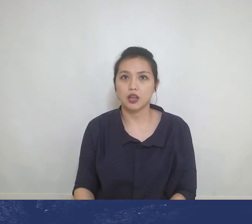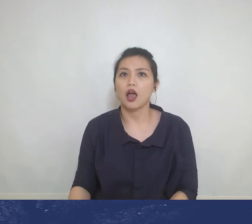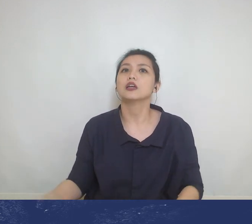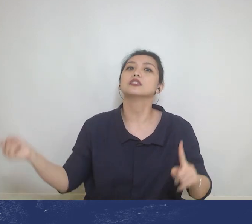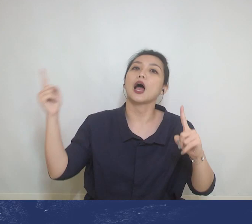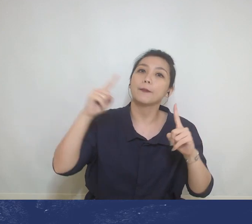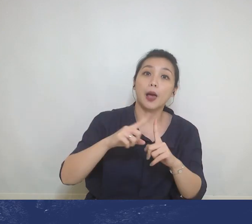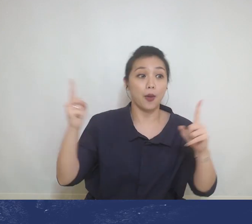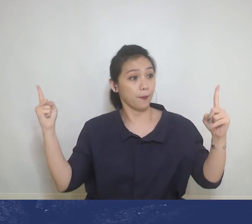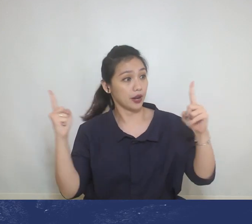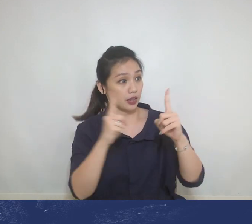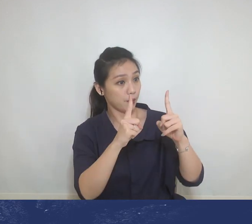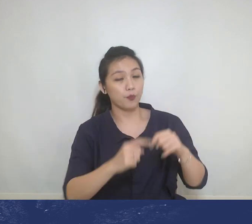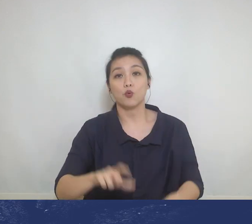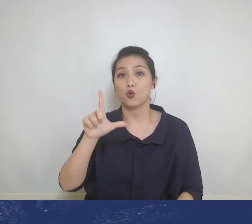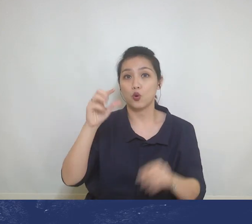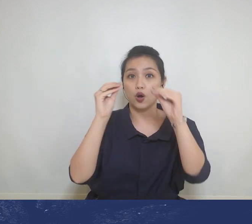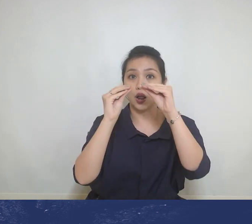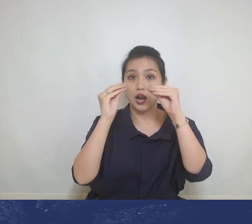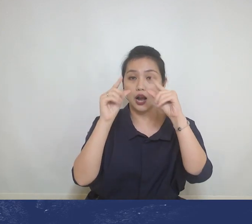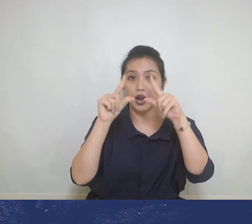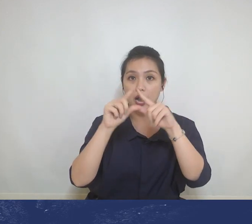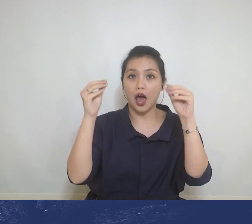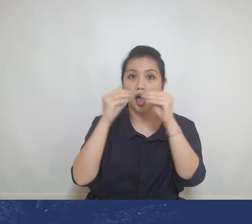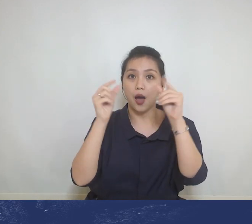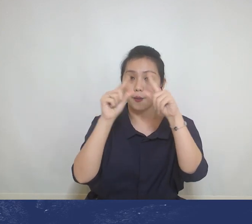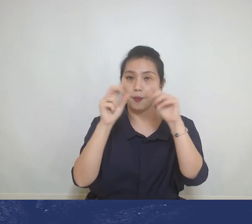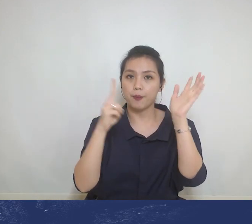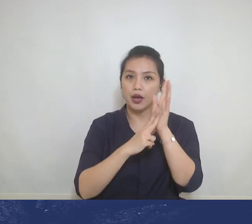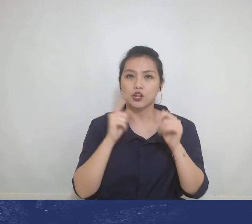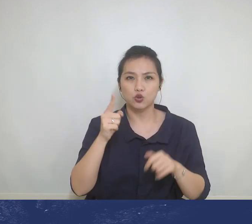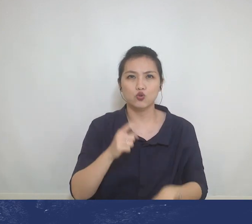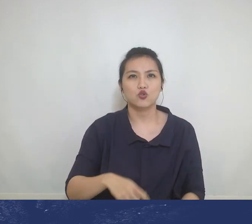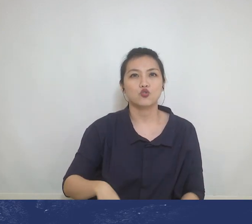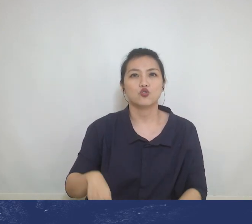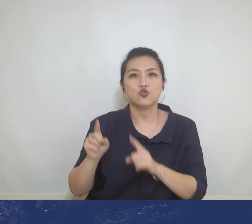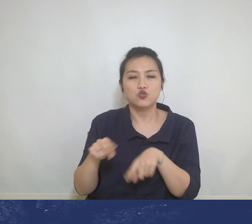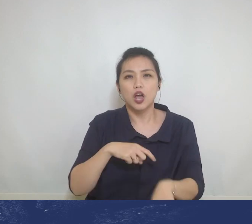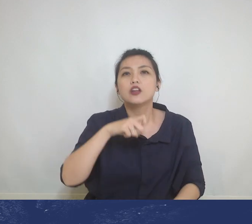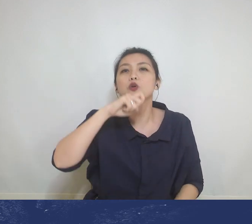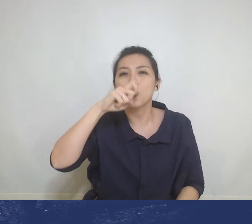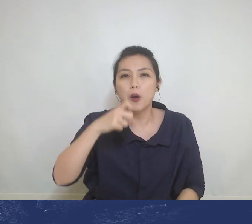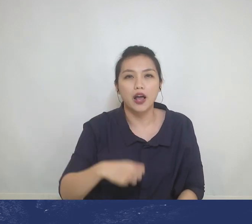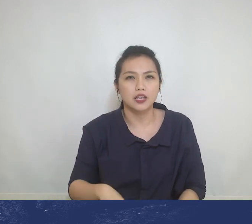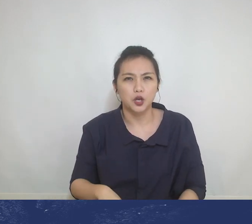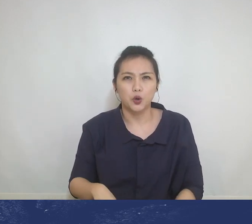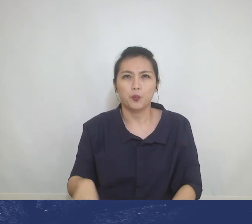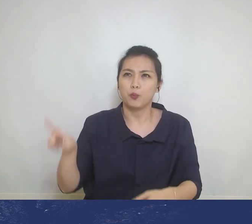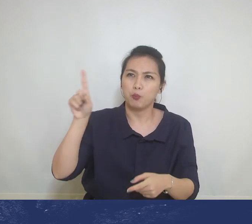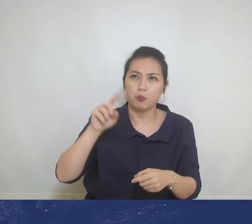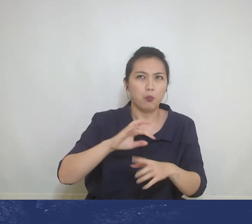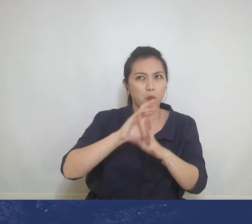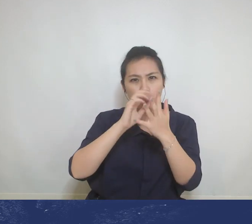dia ditipu sama Laban. Kalau Alkitab mencatat, dia itu sampai 10 kali ditipu apa